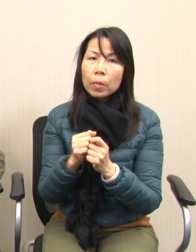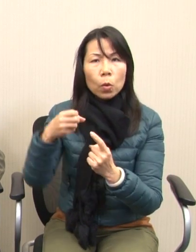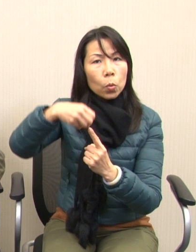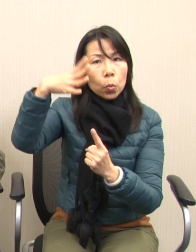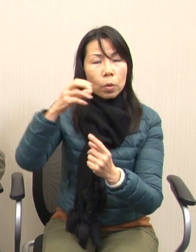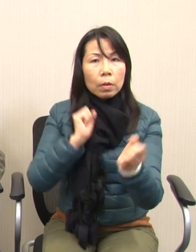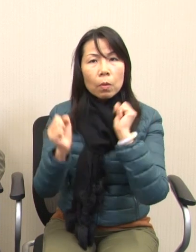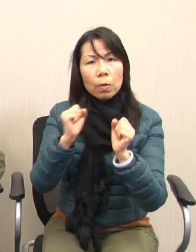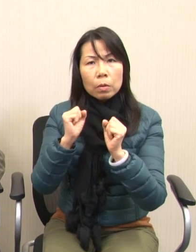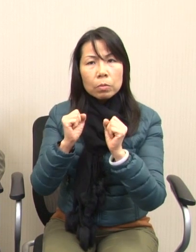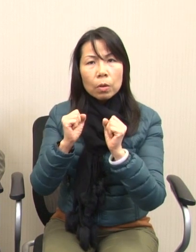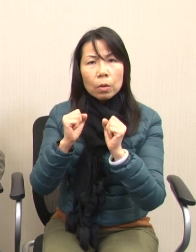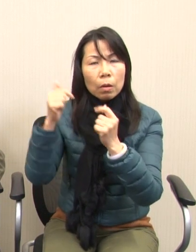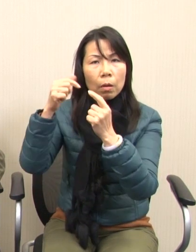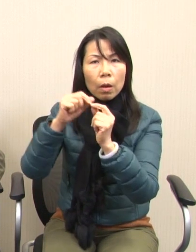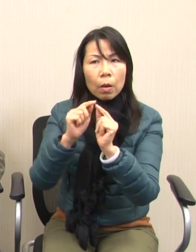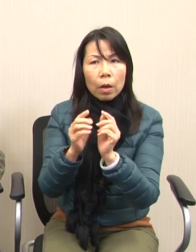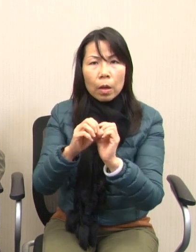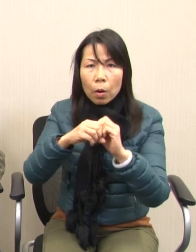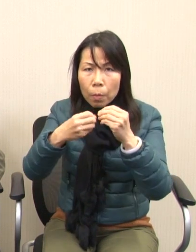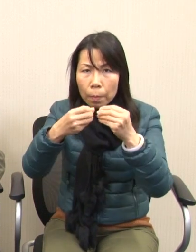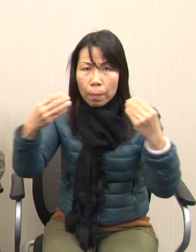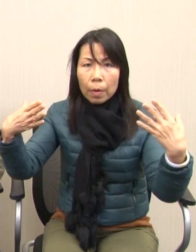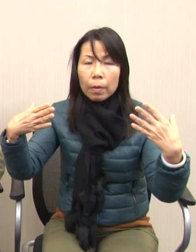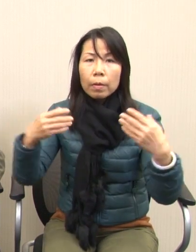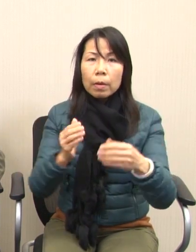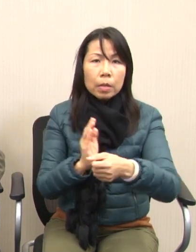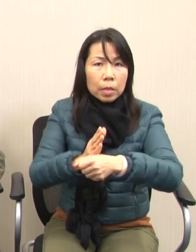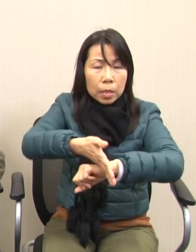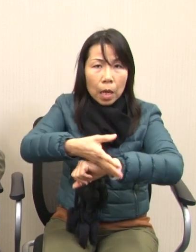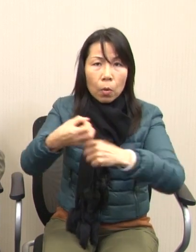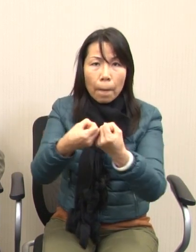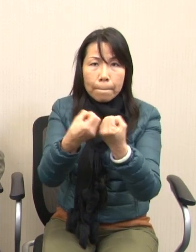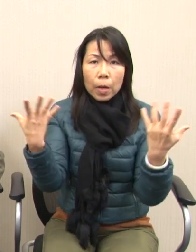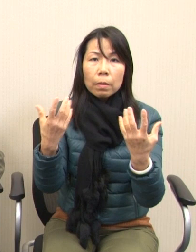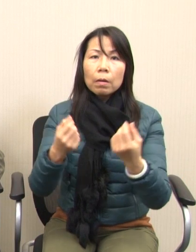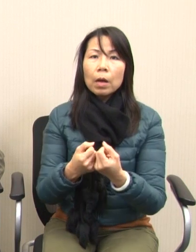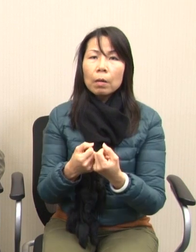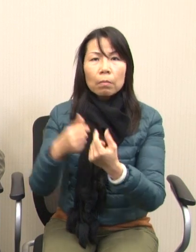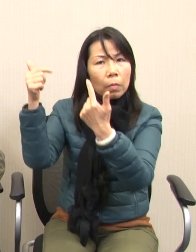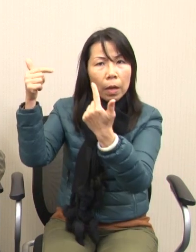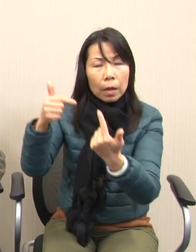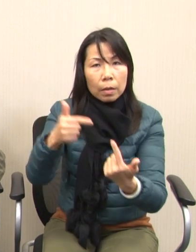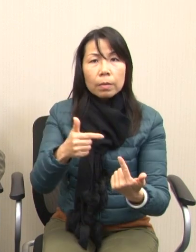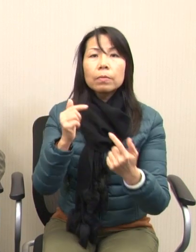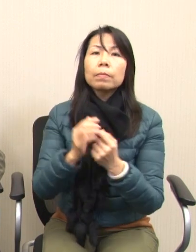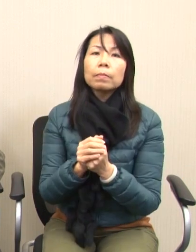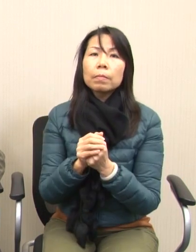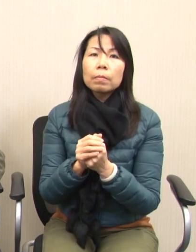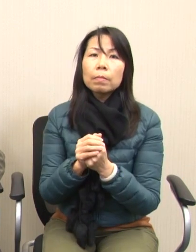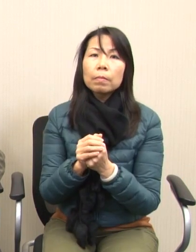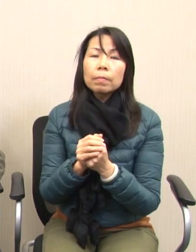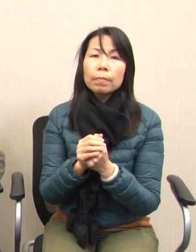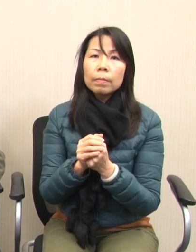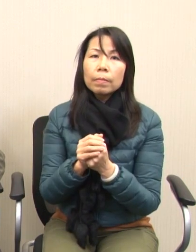動而延伸嘅所謂社會撕裂。南王之爭今天是未完的，我告